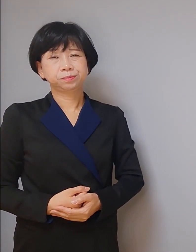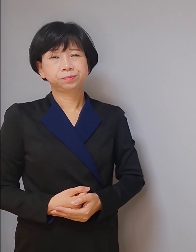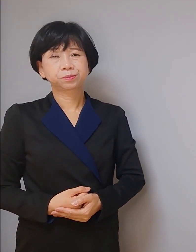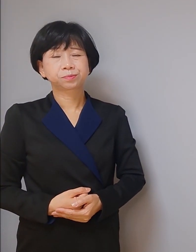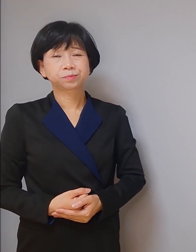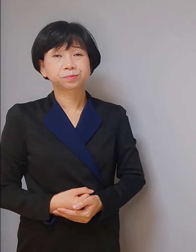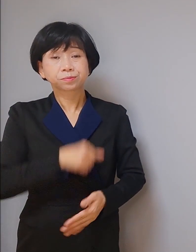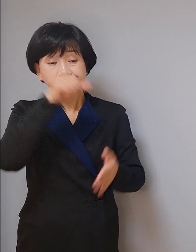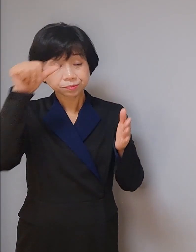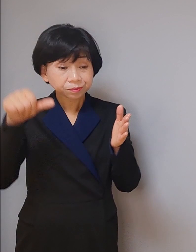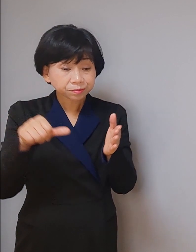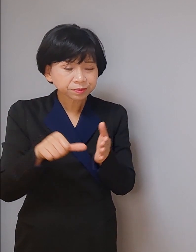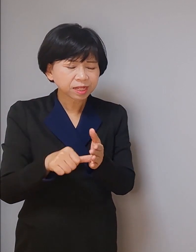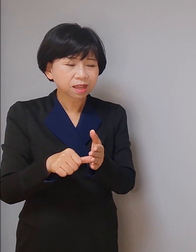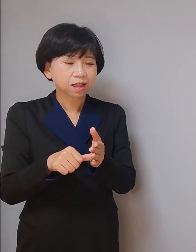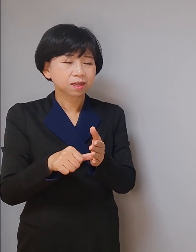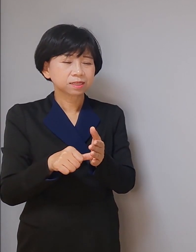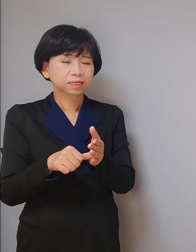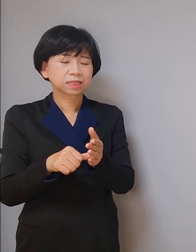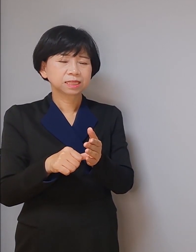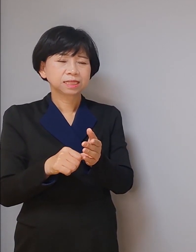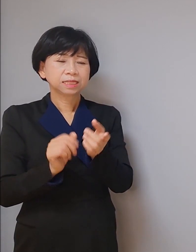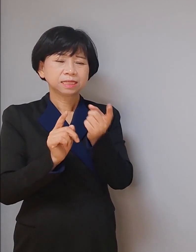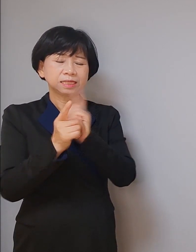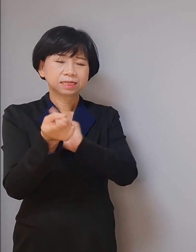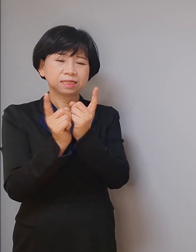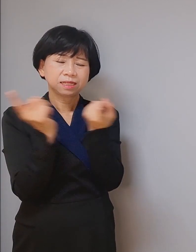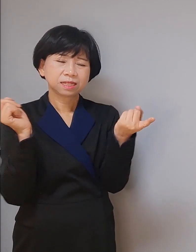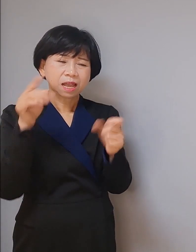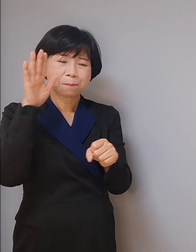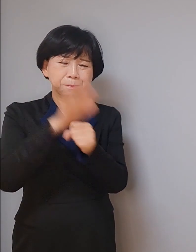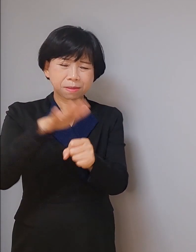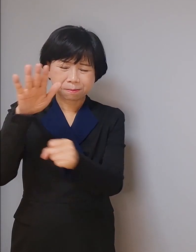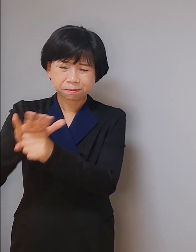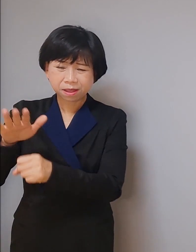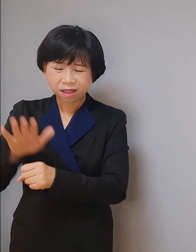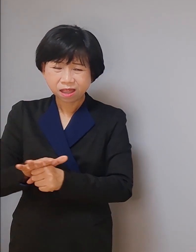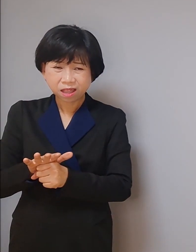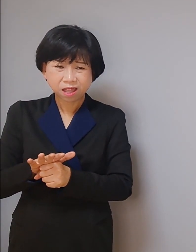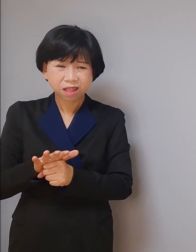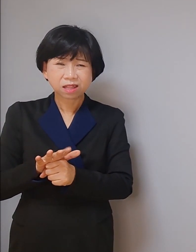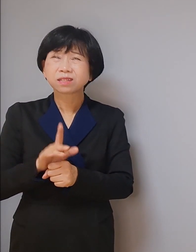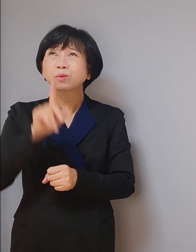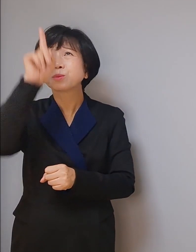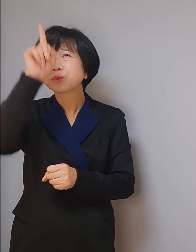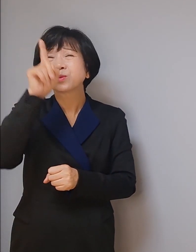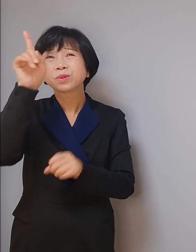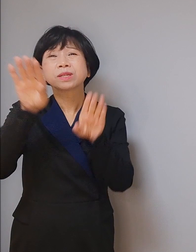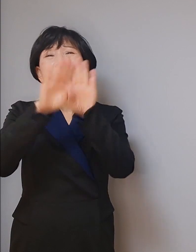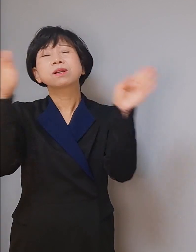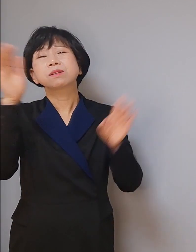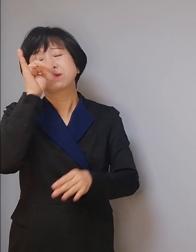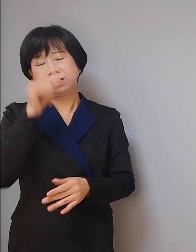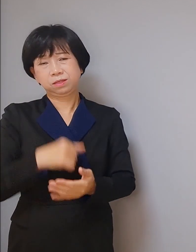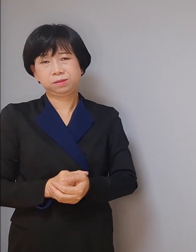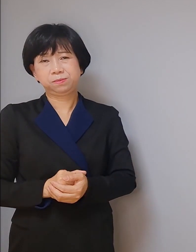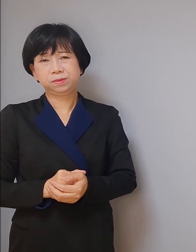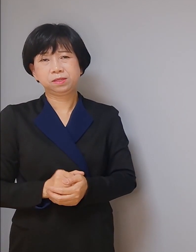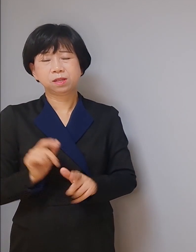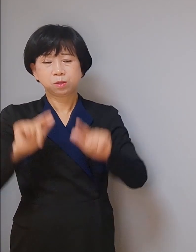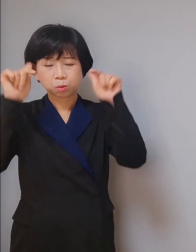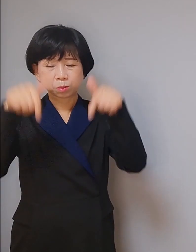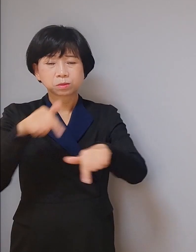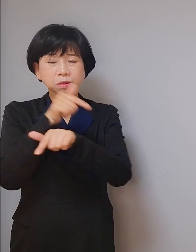아무리 인생이 사면초가 같아도 언제나 하늘은 우리를 향해 열려 있는 줄 믿습니다. 동서남북이 막혀